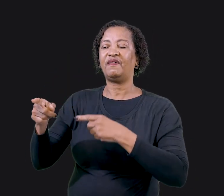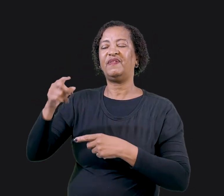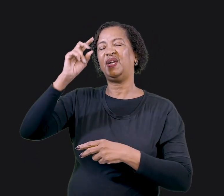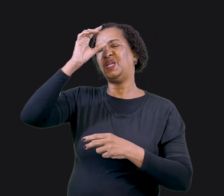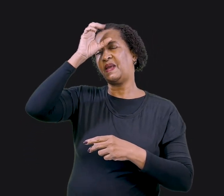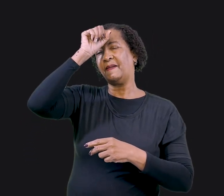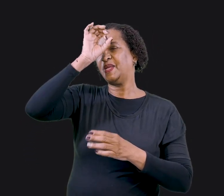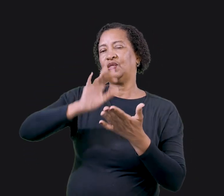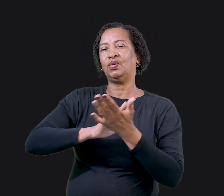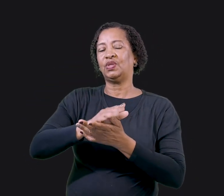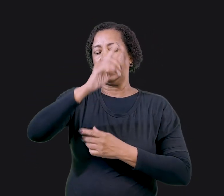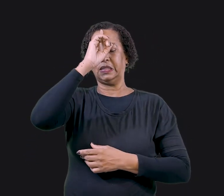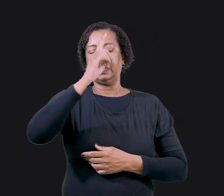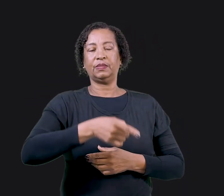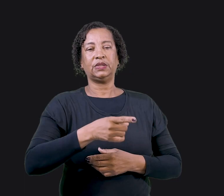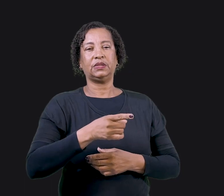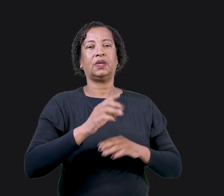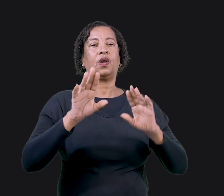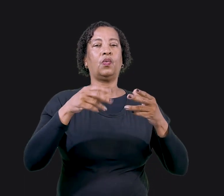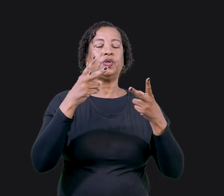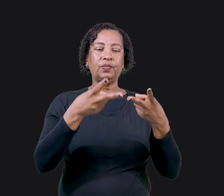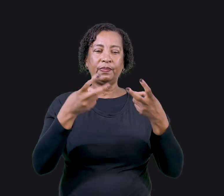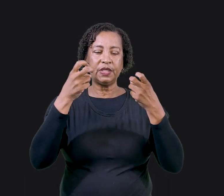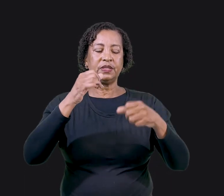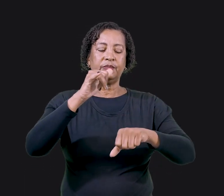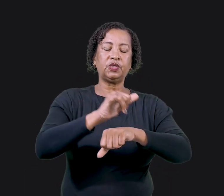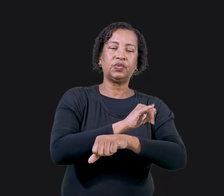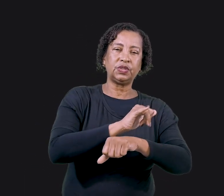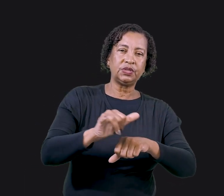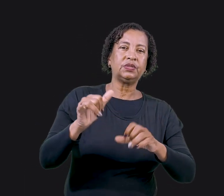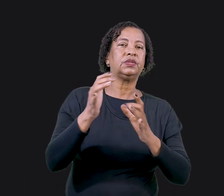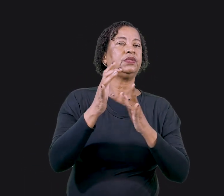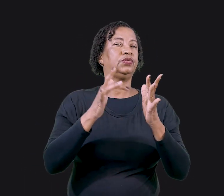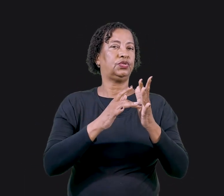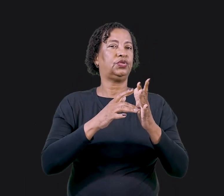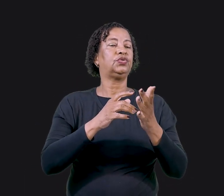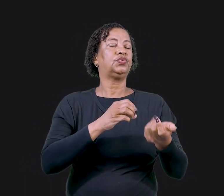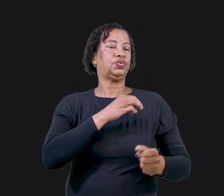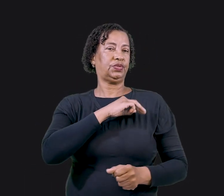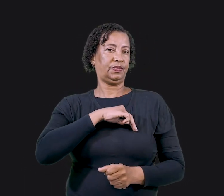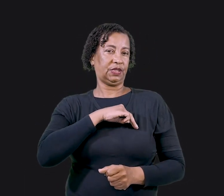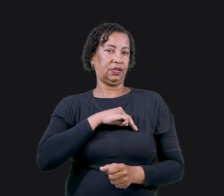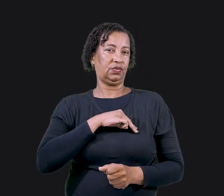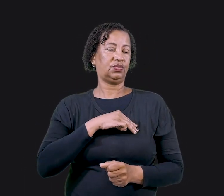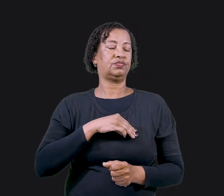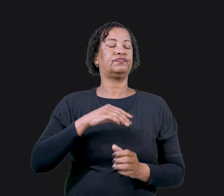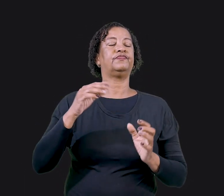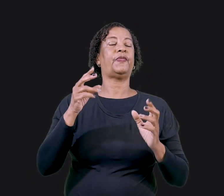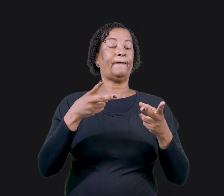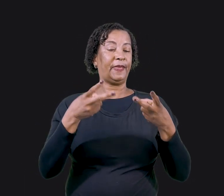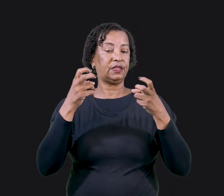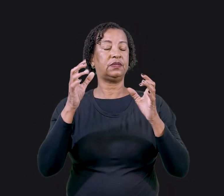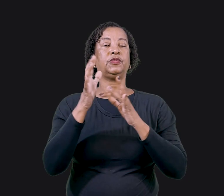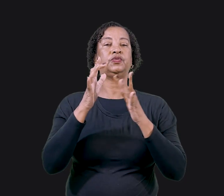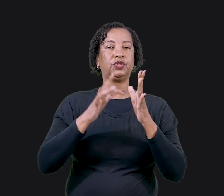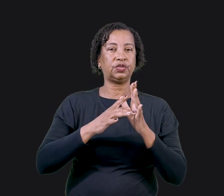a estratégia de Jesus no Evangelho de Mateus, vemos que Jesus sabia como delegar autoridade. Quando Jesus viu as multidões,